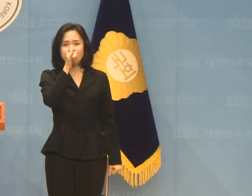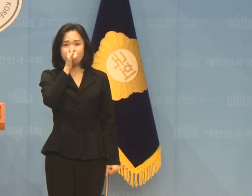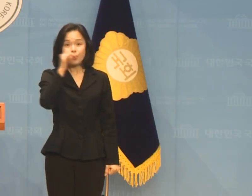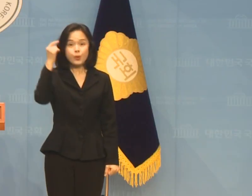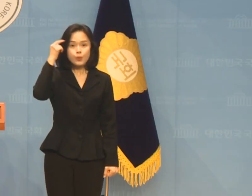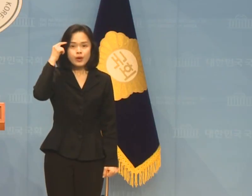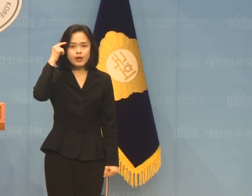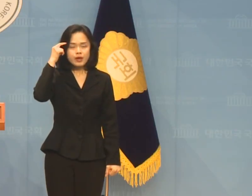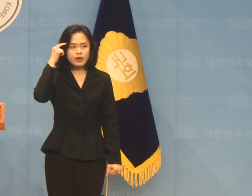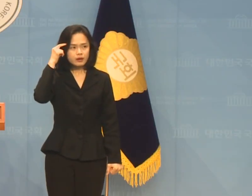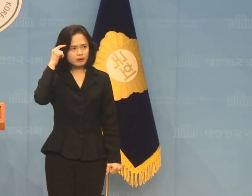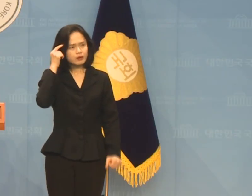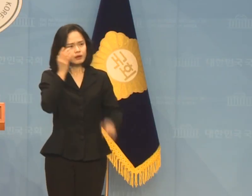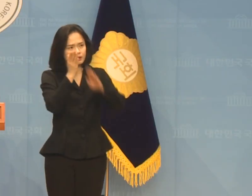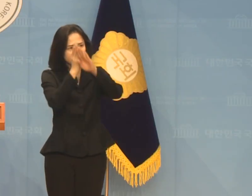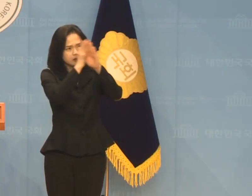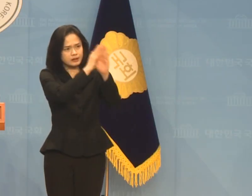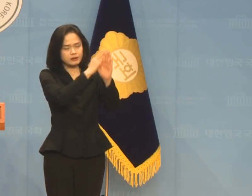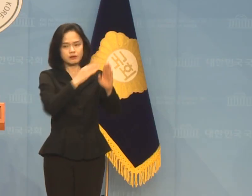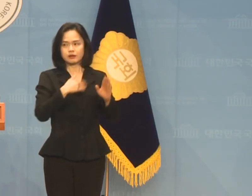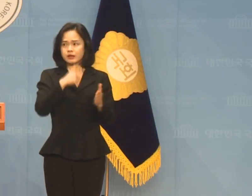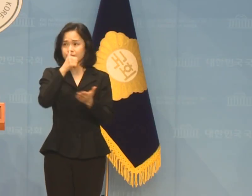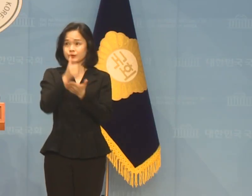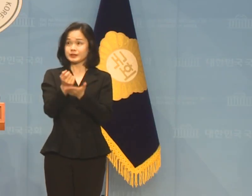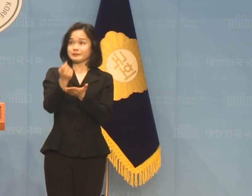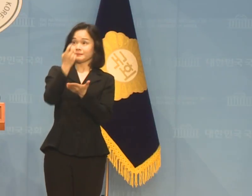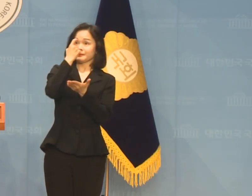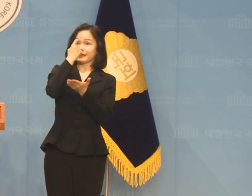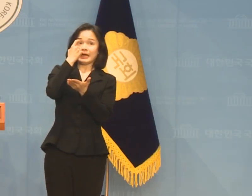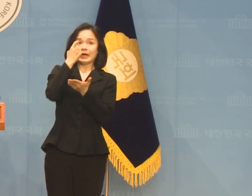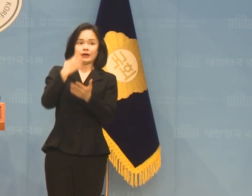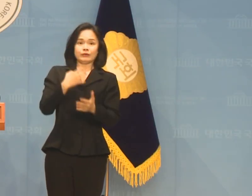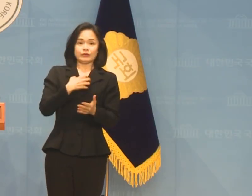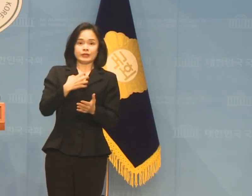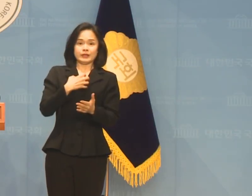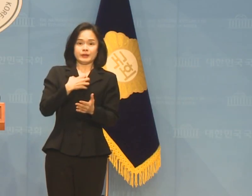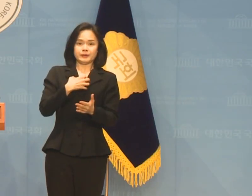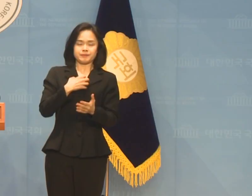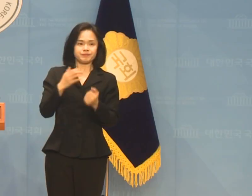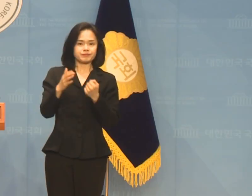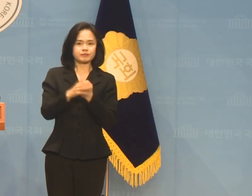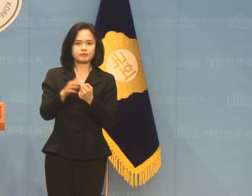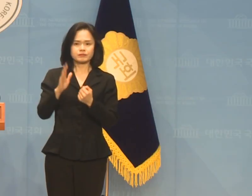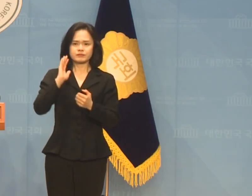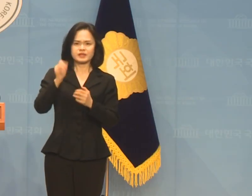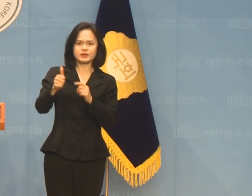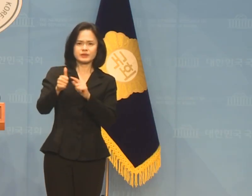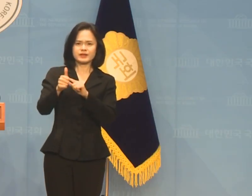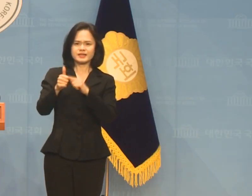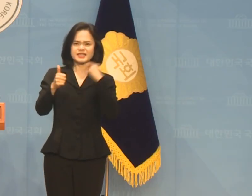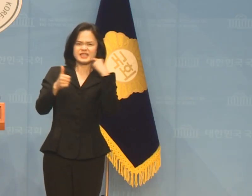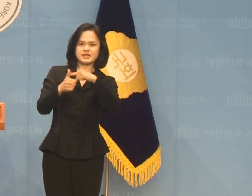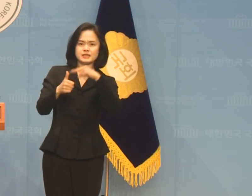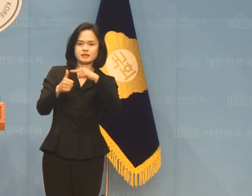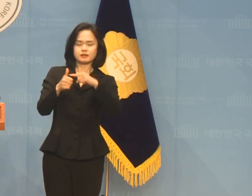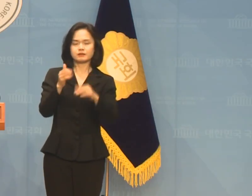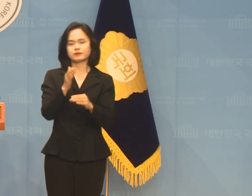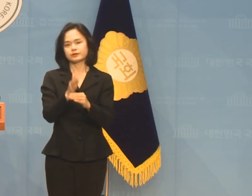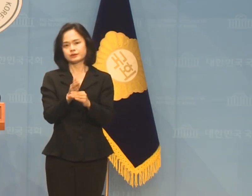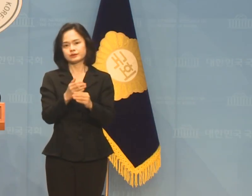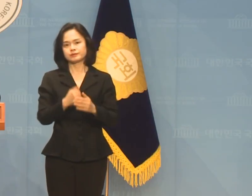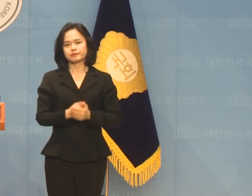것입니다. 왜냐하면 부정선거 수사는 6.25 전쟁에서의 인천 상륙작전과도